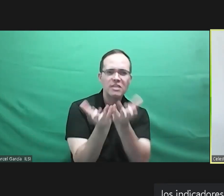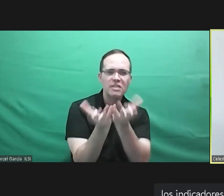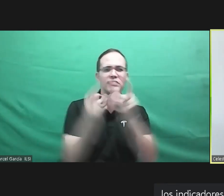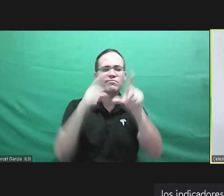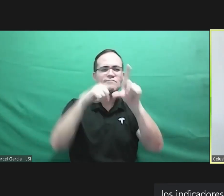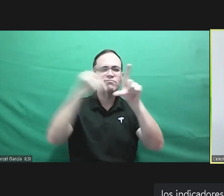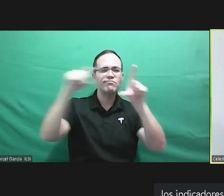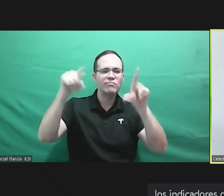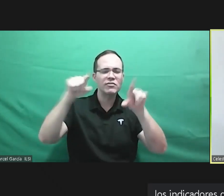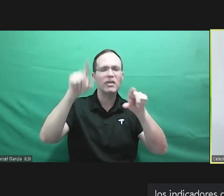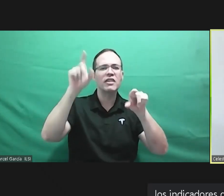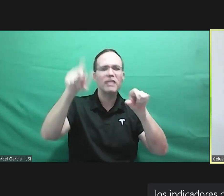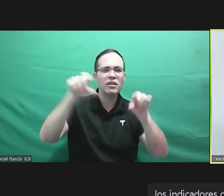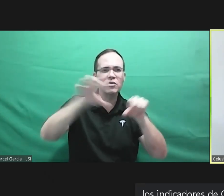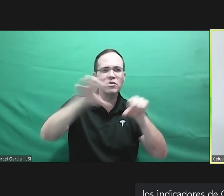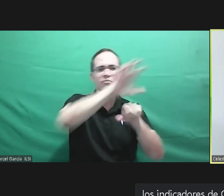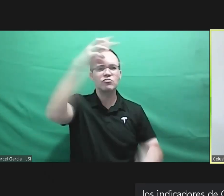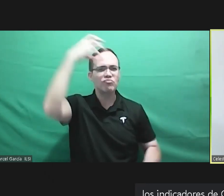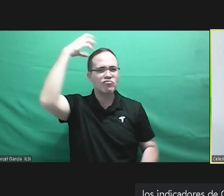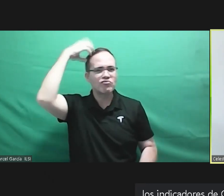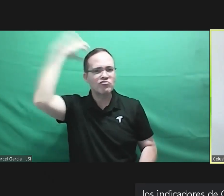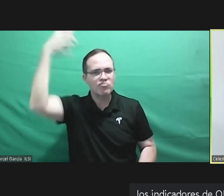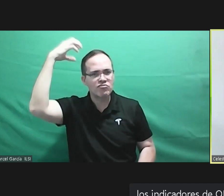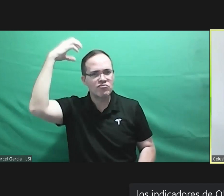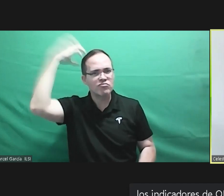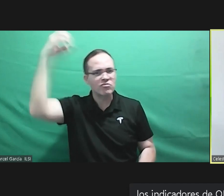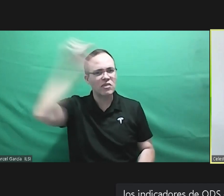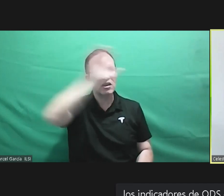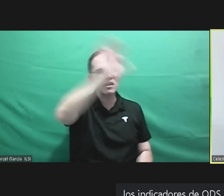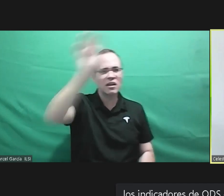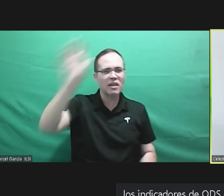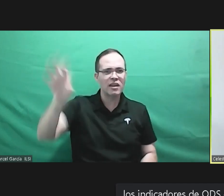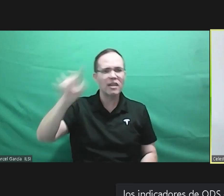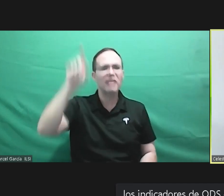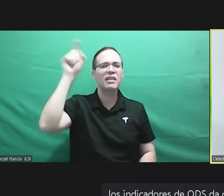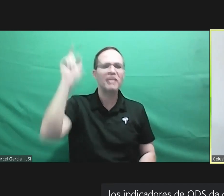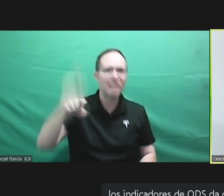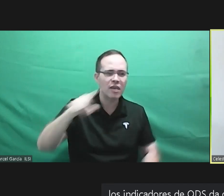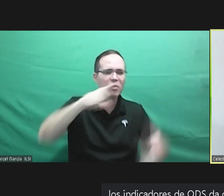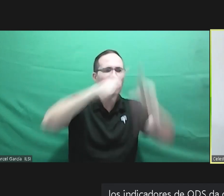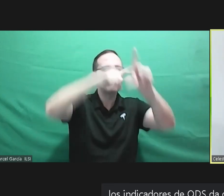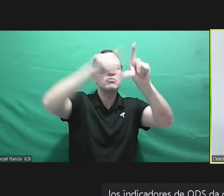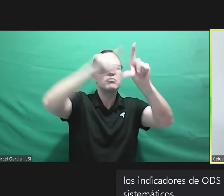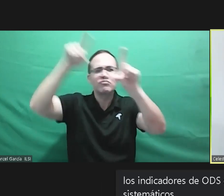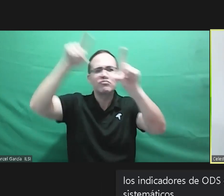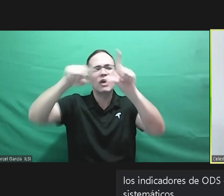elaboren indicadores más específicos.